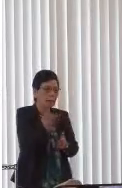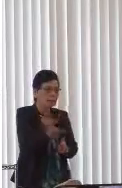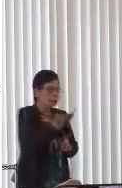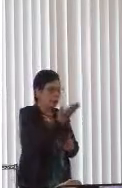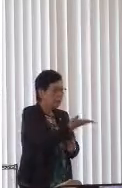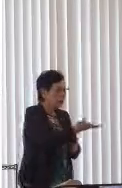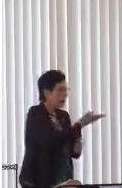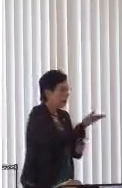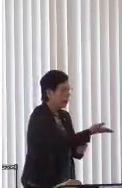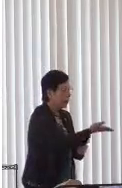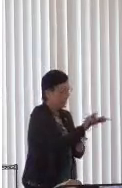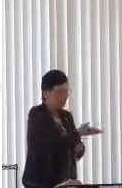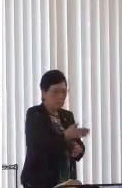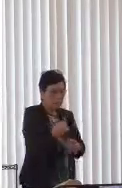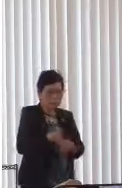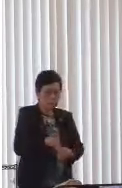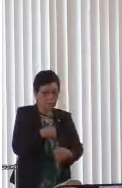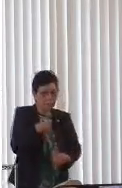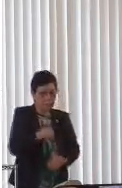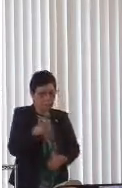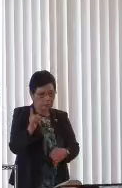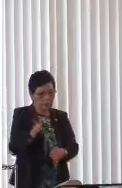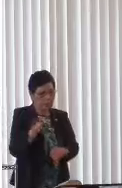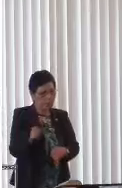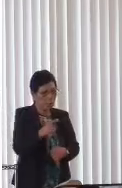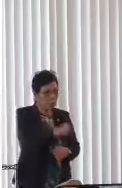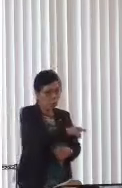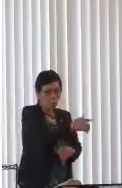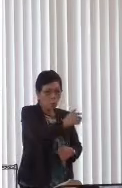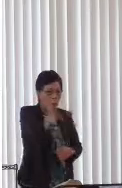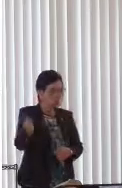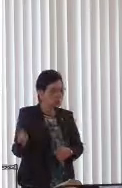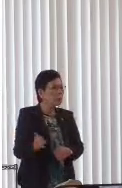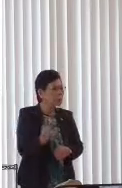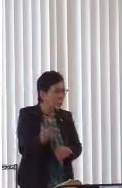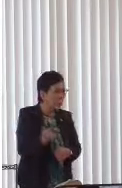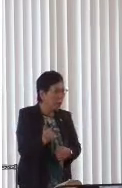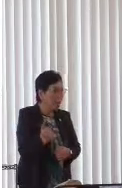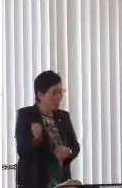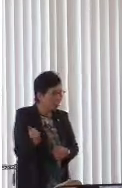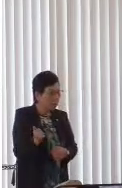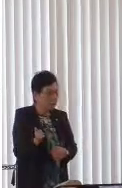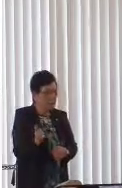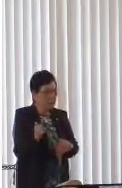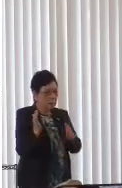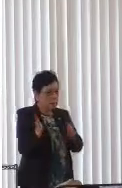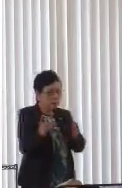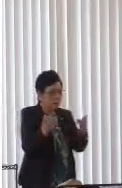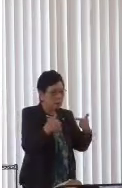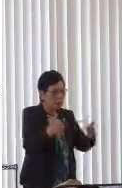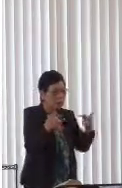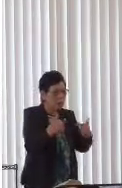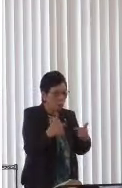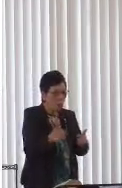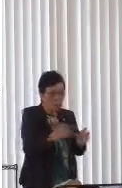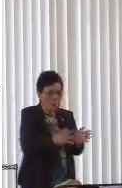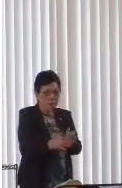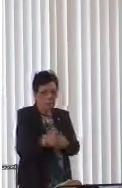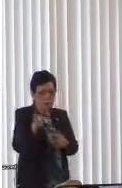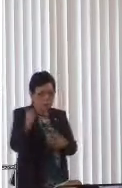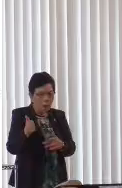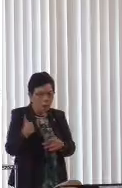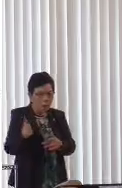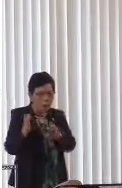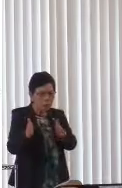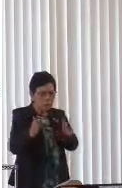すると正しい人たちが王に答える、主よ、いつ私たちは飢えておられるのを見て食べ物を差し上げ、喉が渇いておられるのを見て飲み物を差し